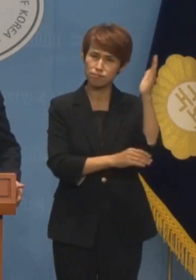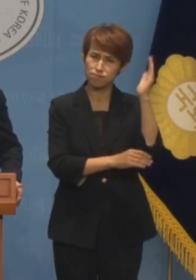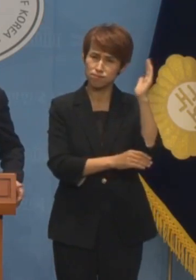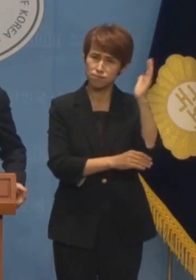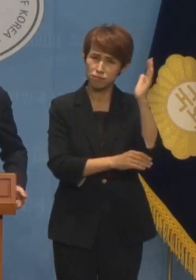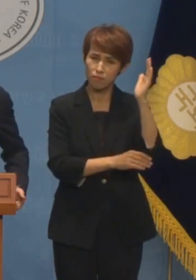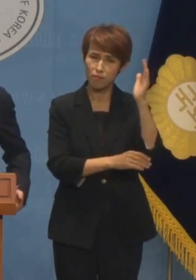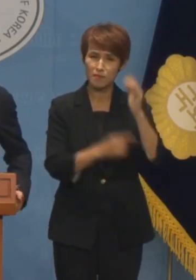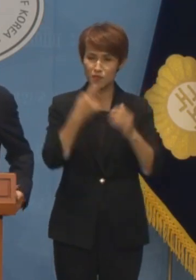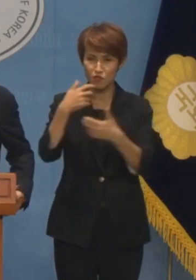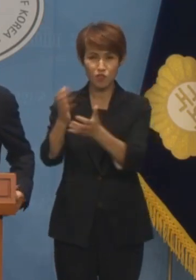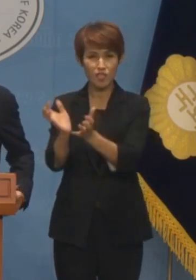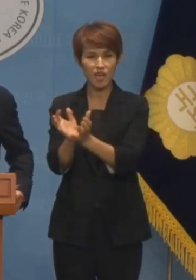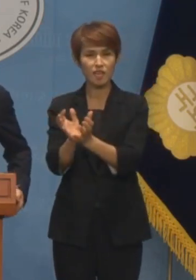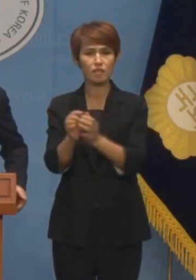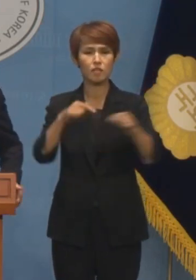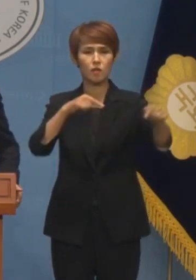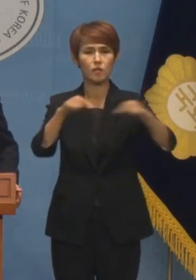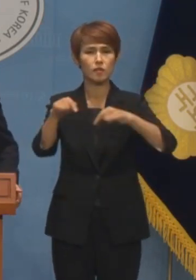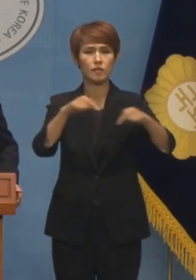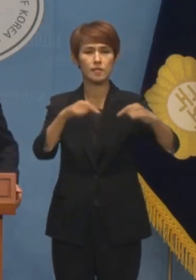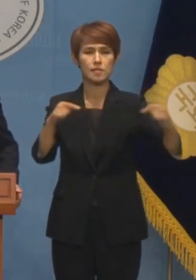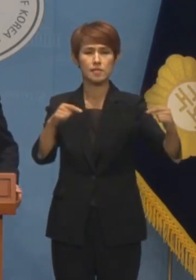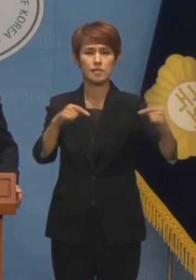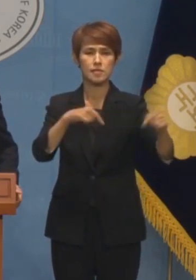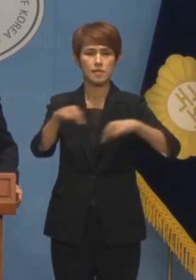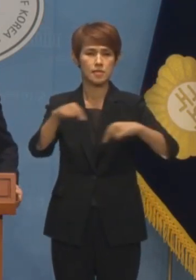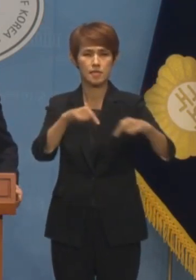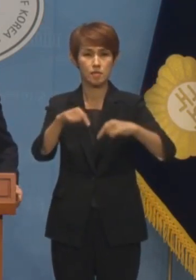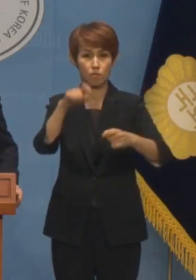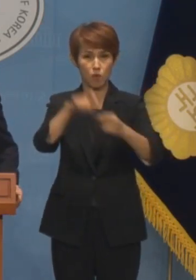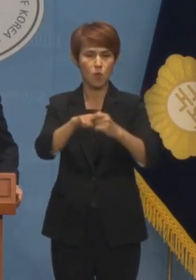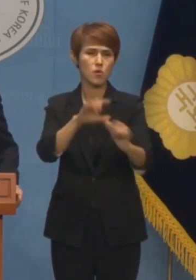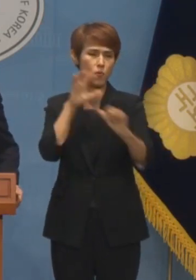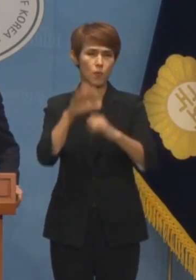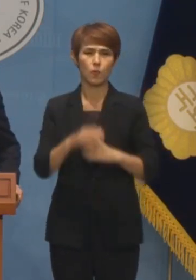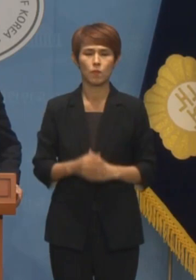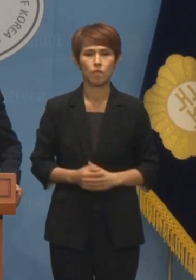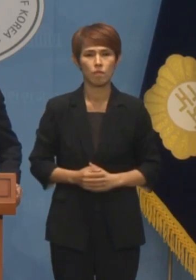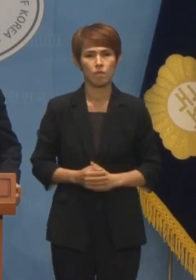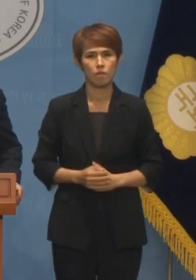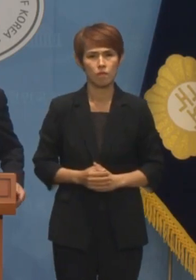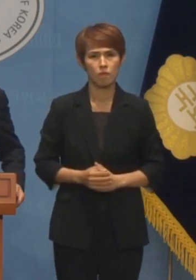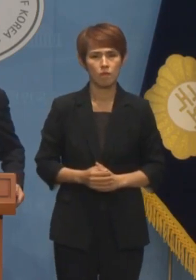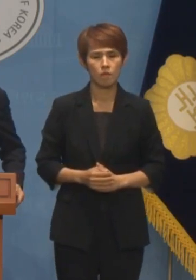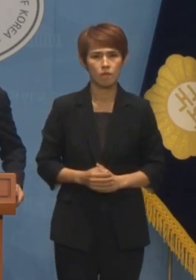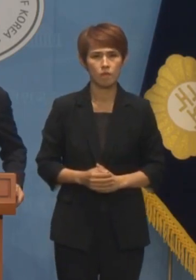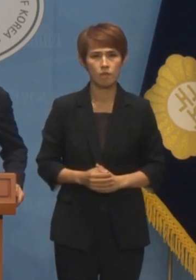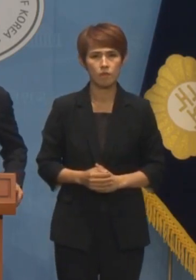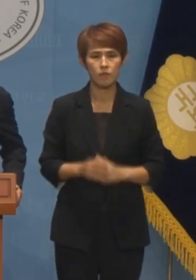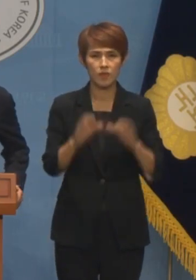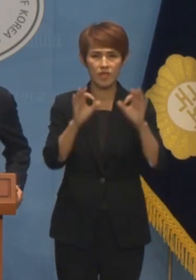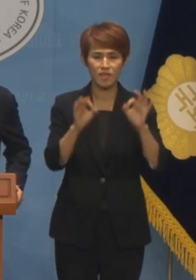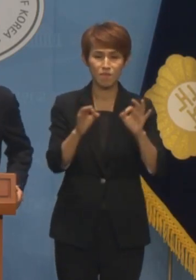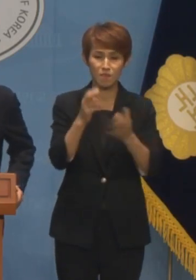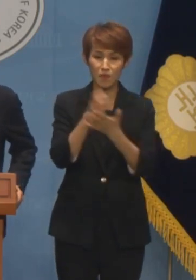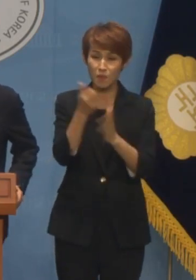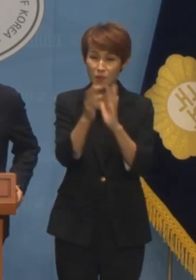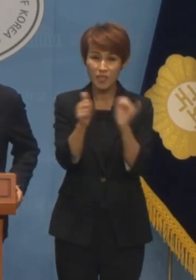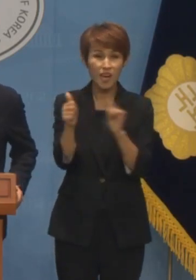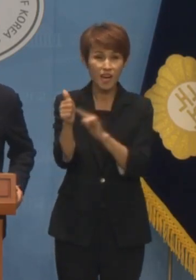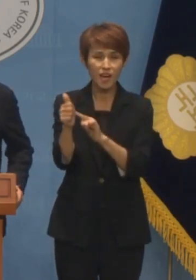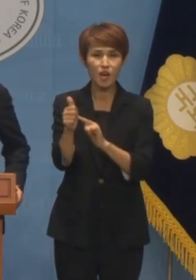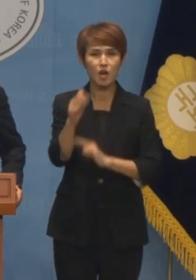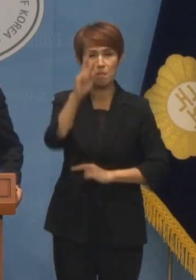발언조차 민당은 정쟁의 도구로 활용하고 있다. 민당 보좌관 출신으로 경선에 나갔다 고배를 마신 김규현 변호사가